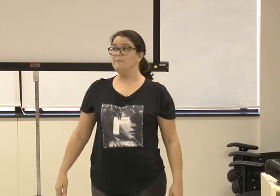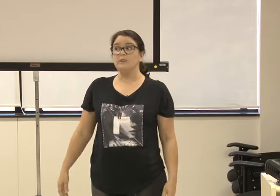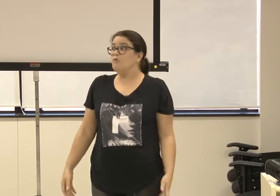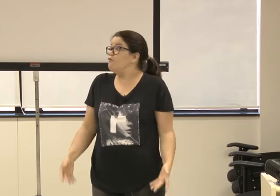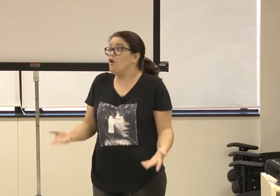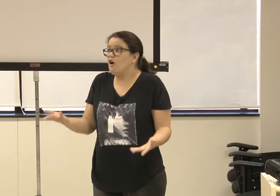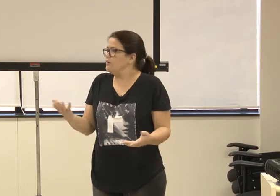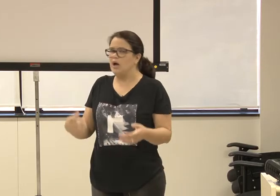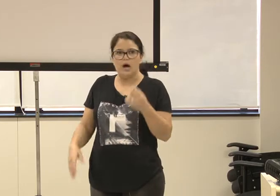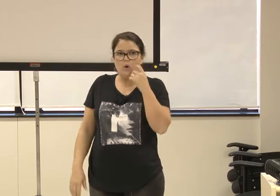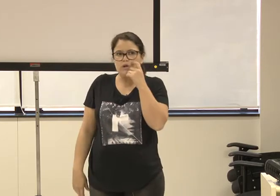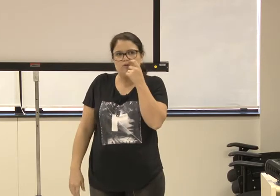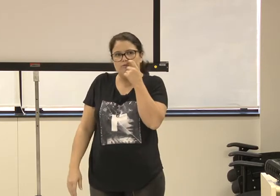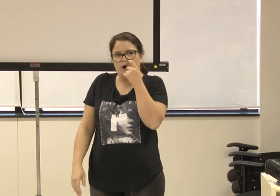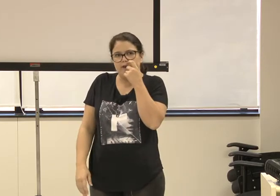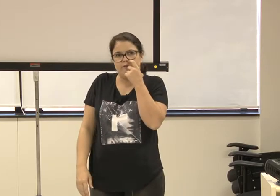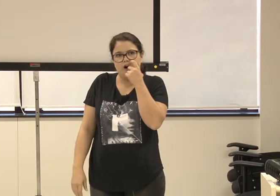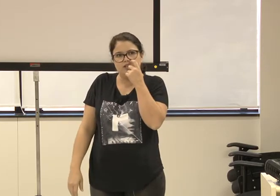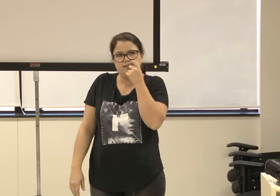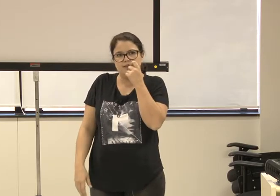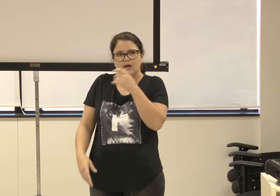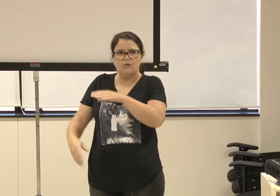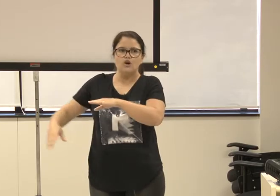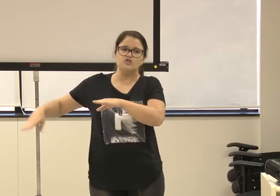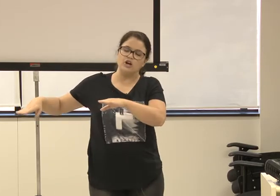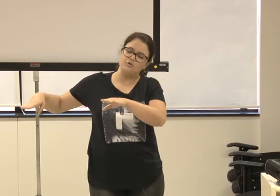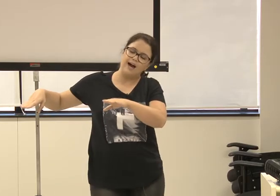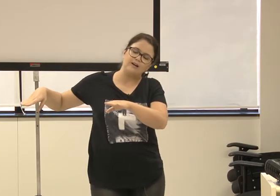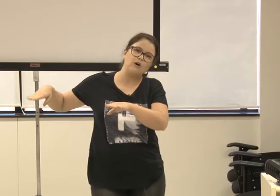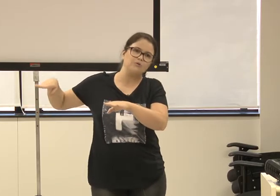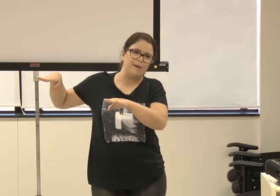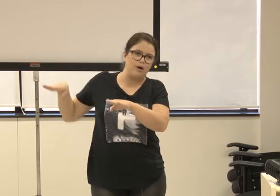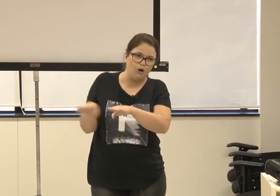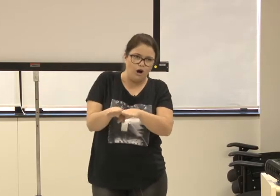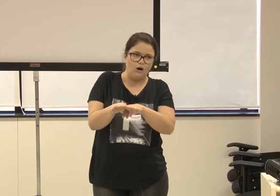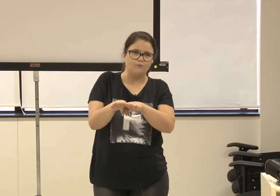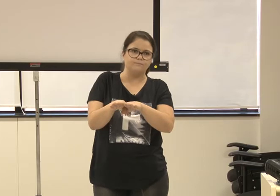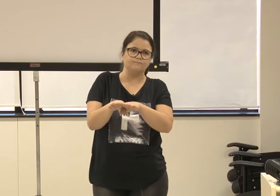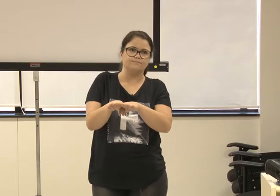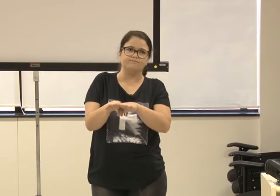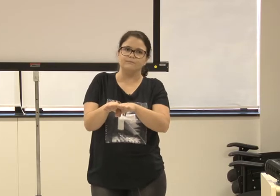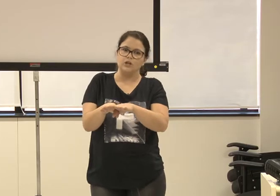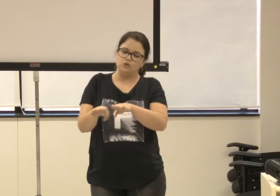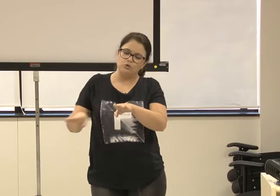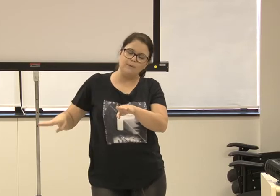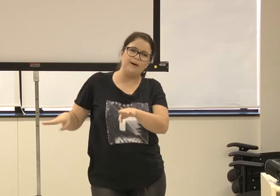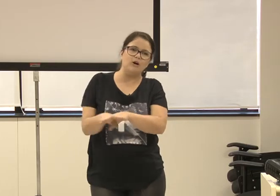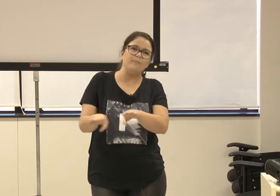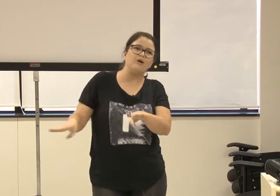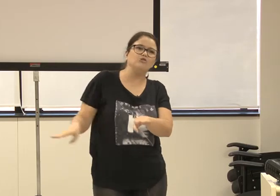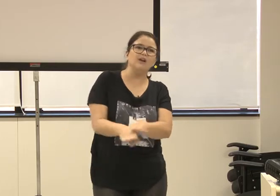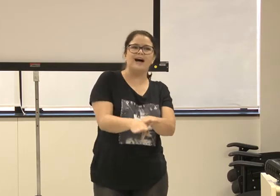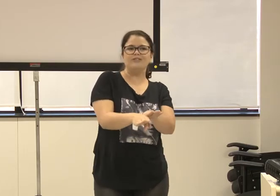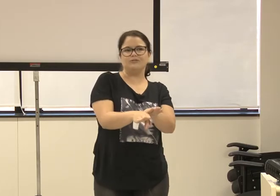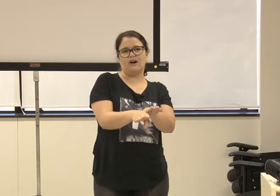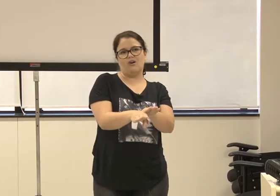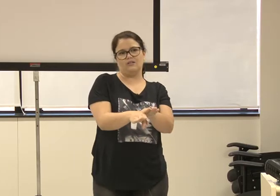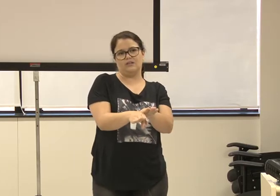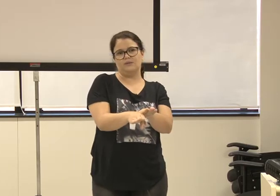Não foi forte assim, não. Só que o cara, quando pegou, no que pegou do lado da roda. Ele pegou